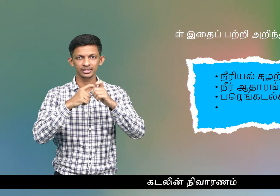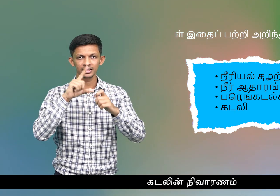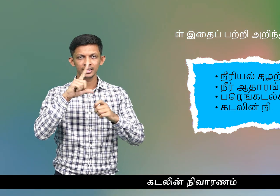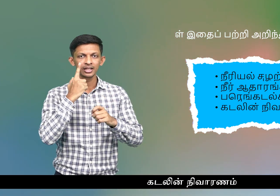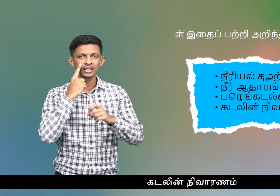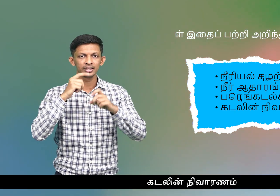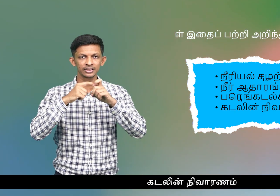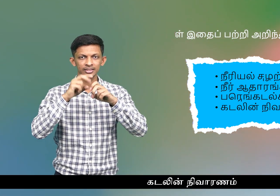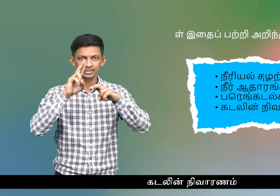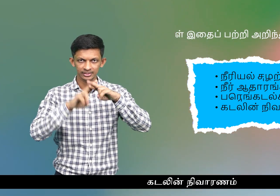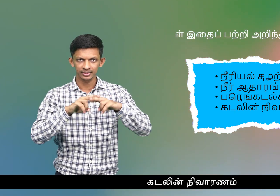கடலின் நிவாரணம்.